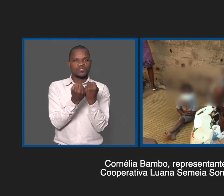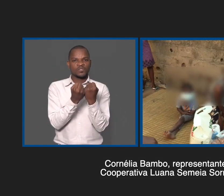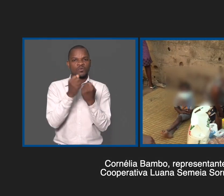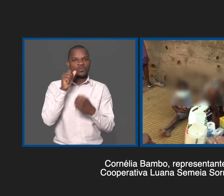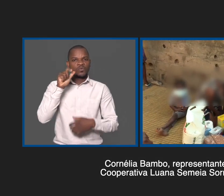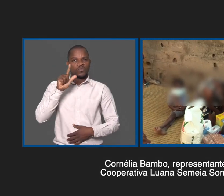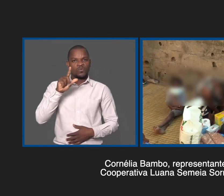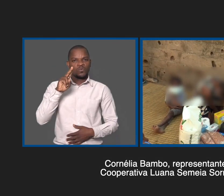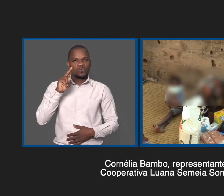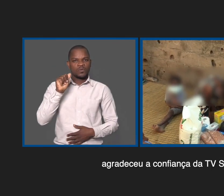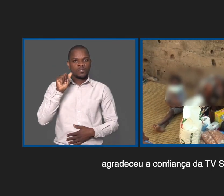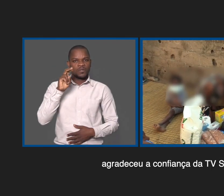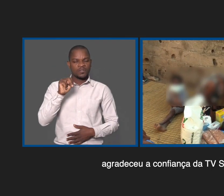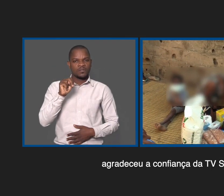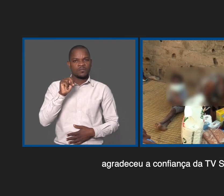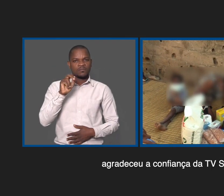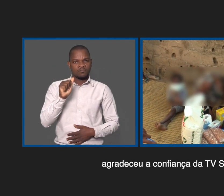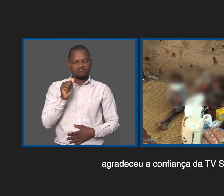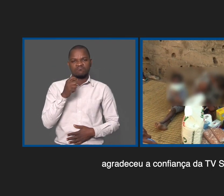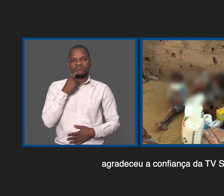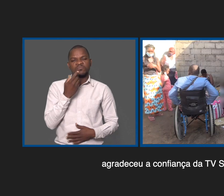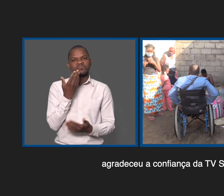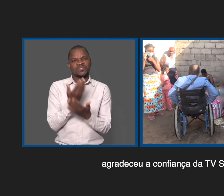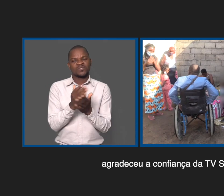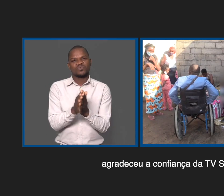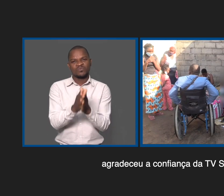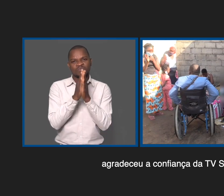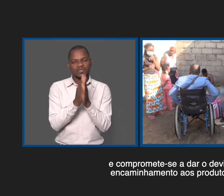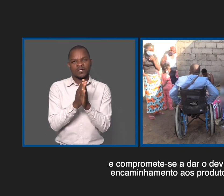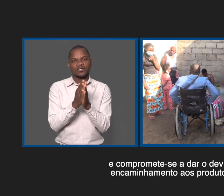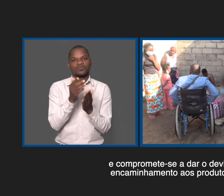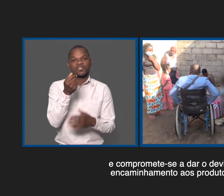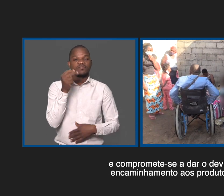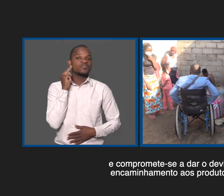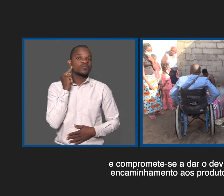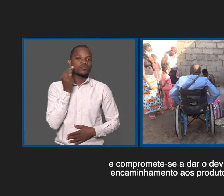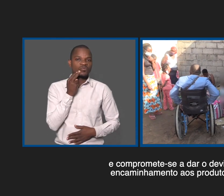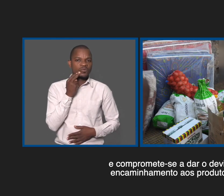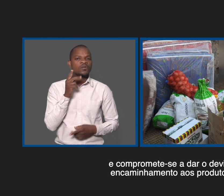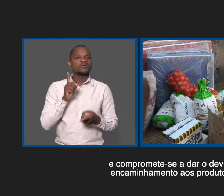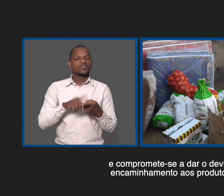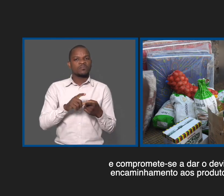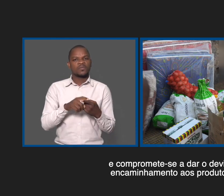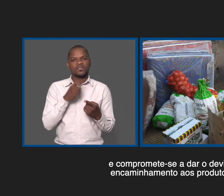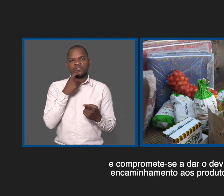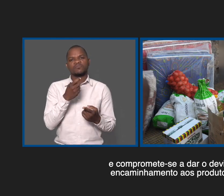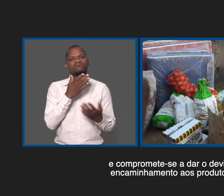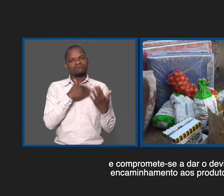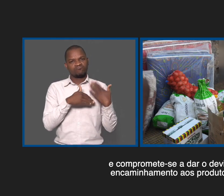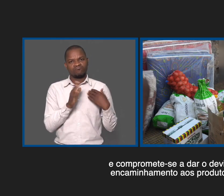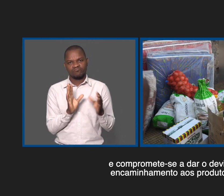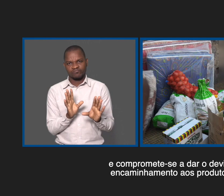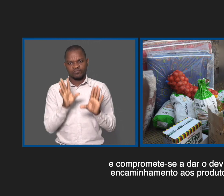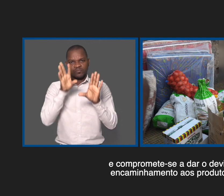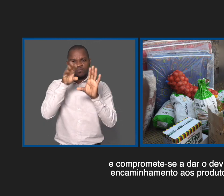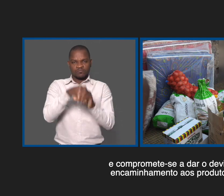Semeia Sorrisos, agradeceu a confiança da TV Surdo e compromete-se a dar o devido encaminhamento